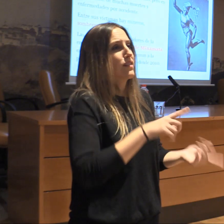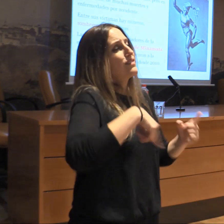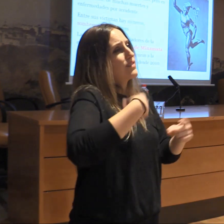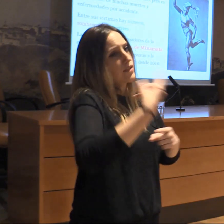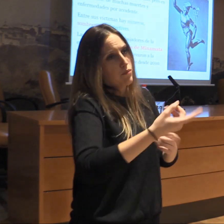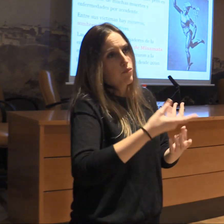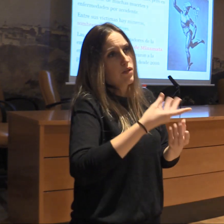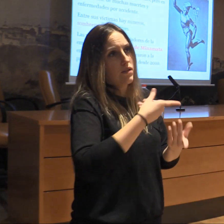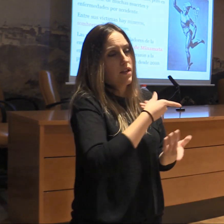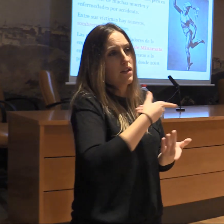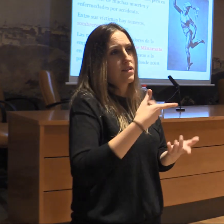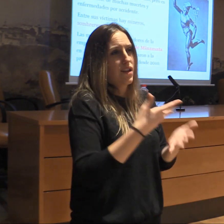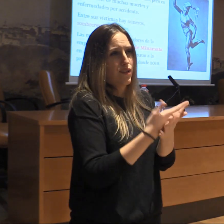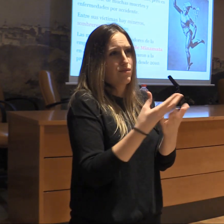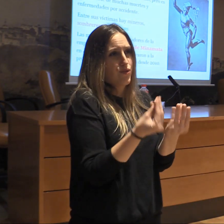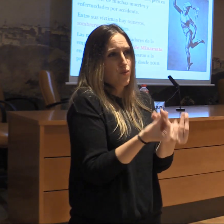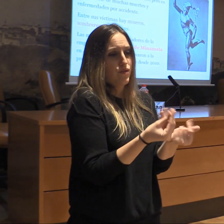sustancias.